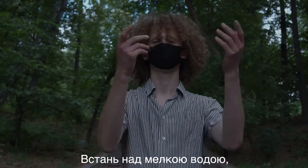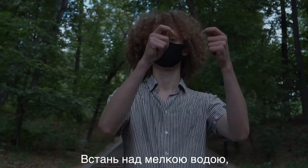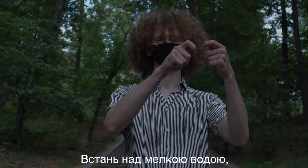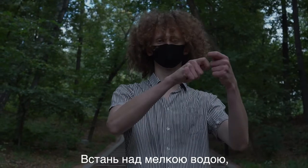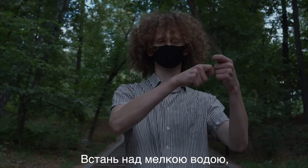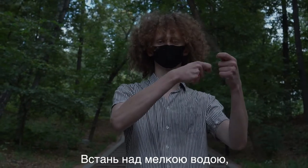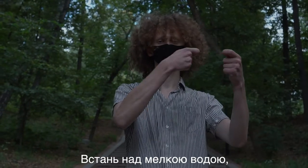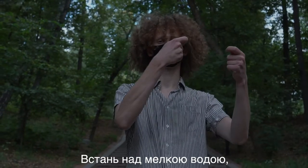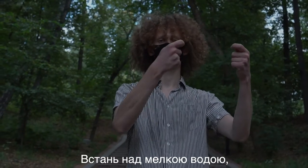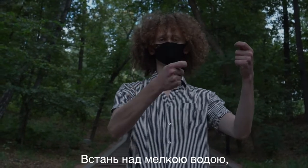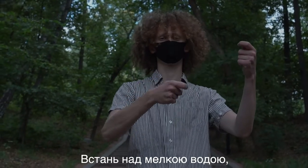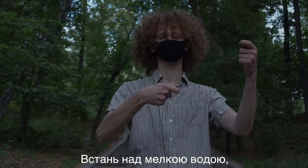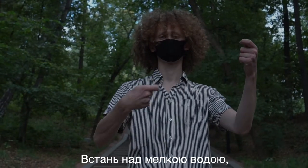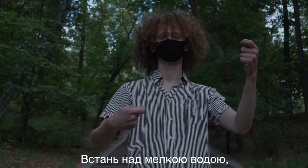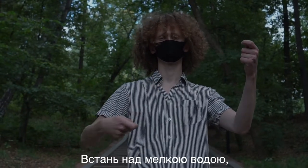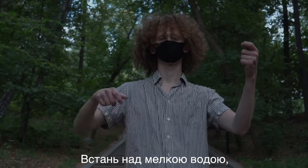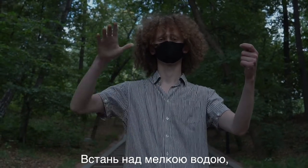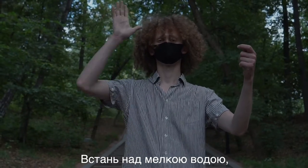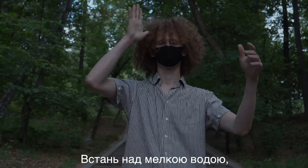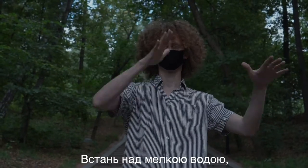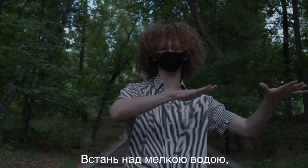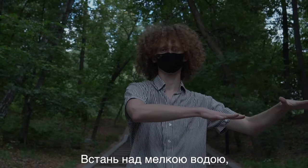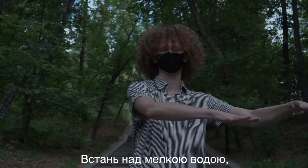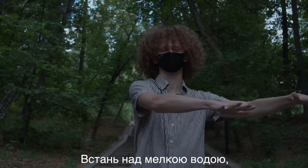Стань над мелкою водою,